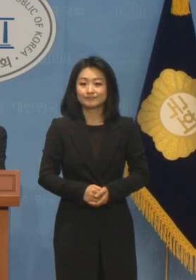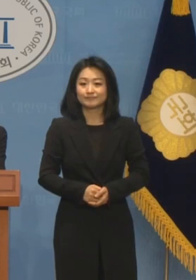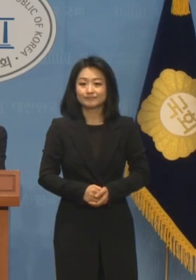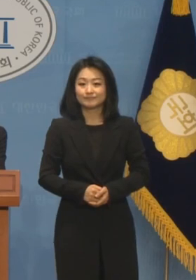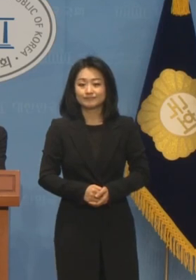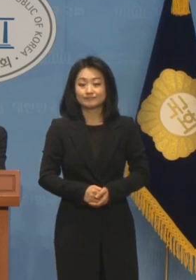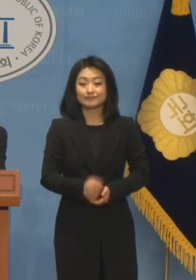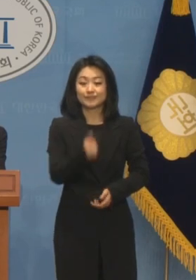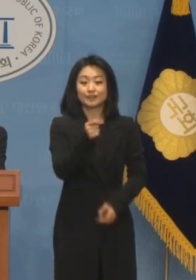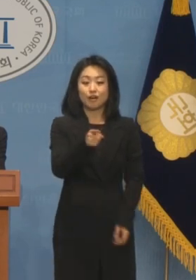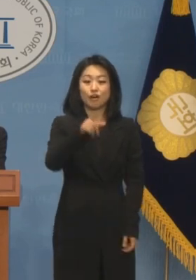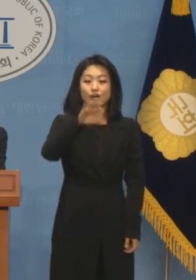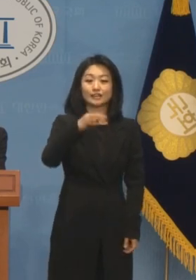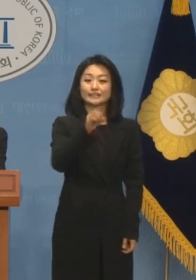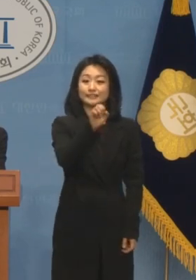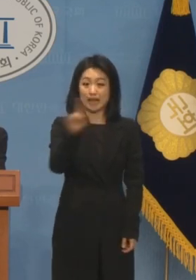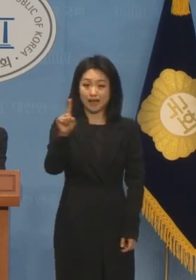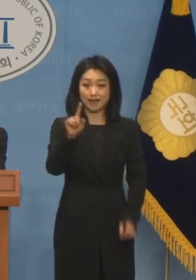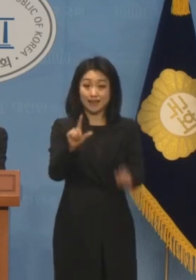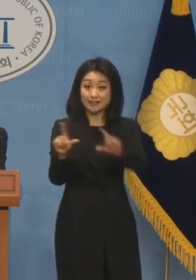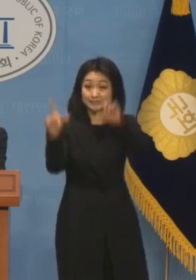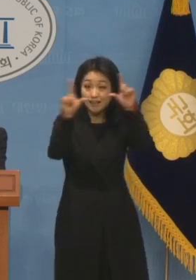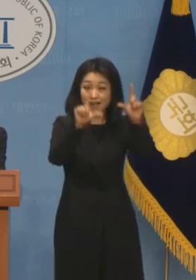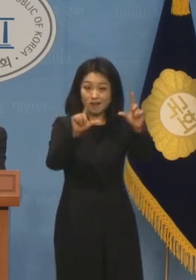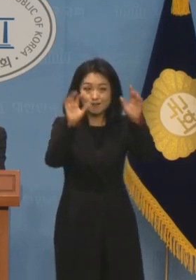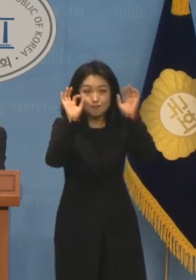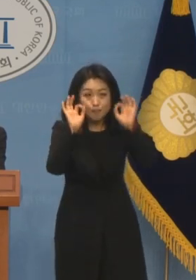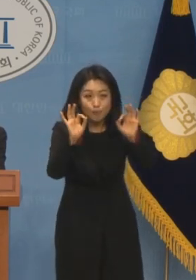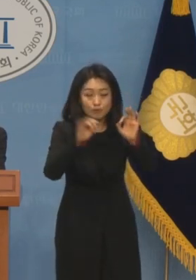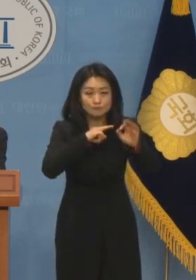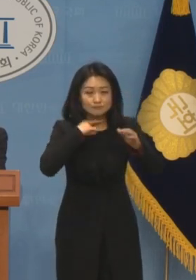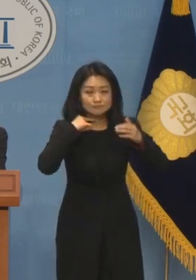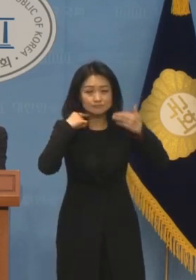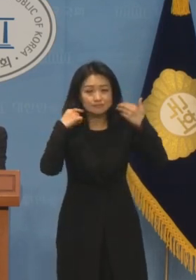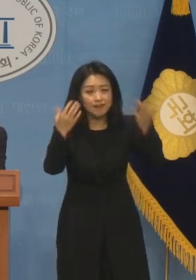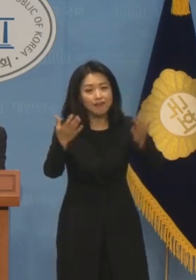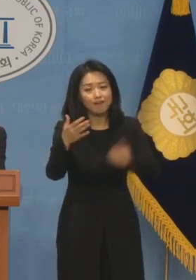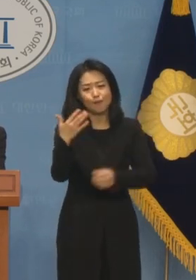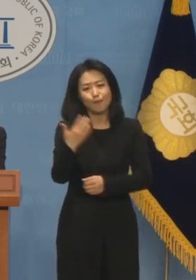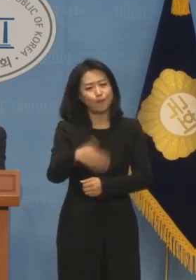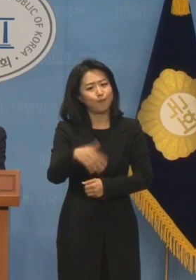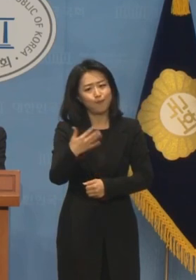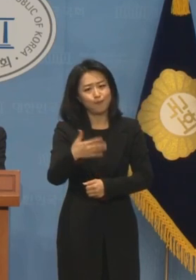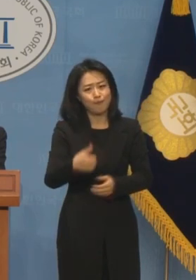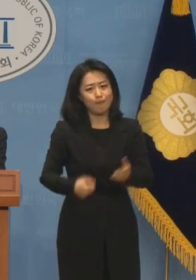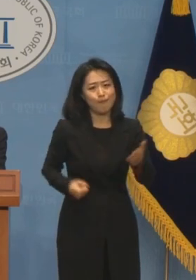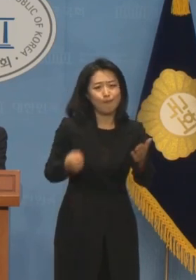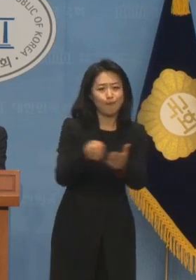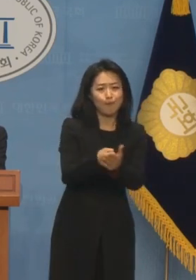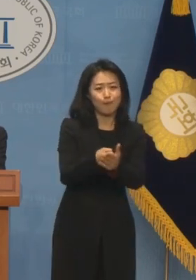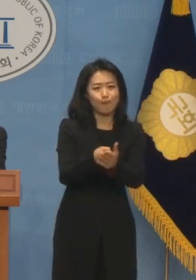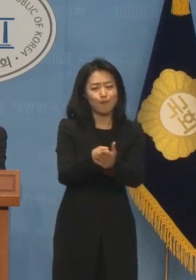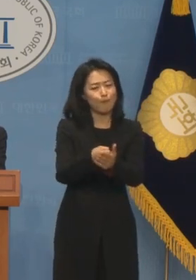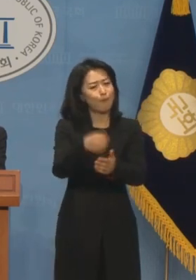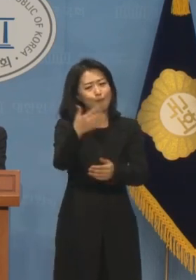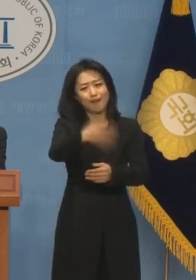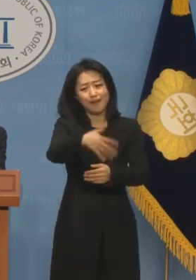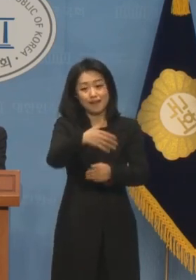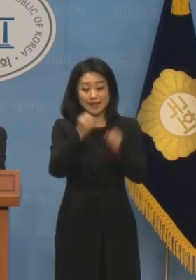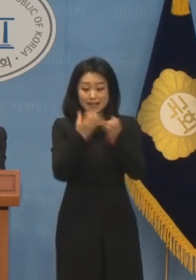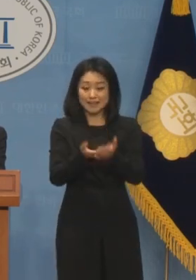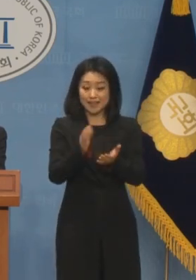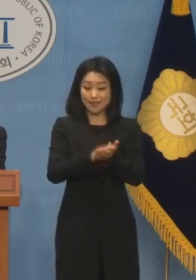이처럼 허은하 후보가 삶을 통해 보여왔던 희생과 헌신, 소신과 용기는